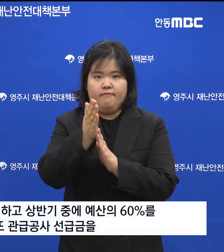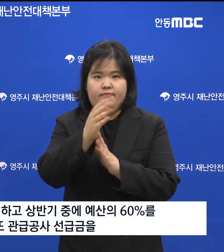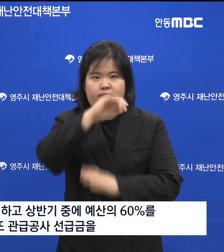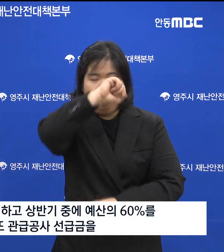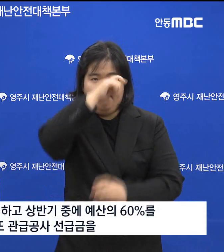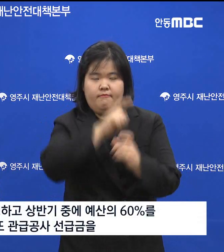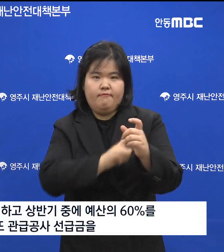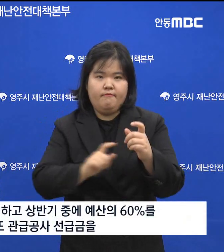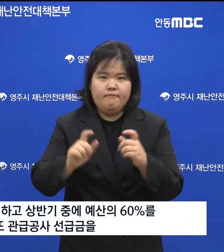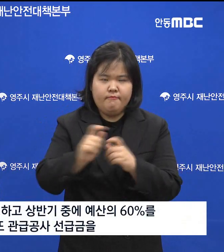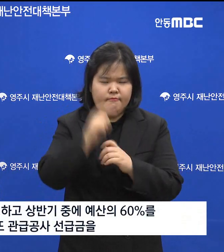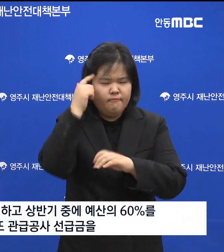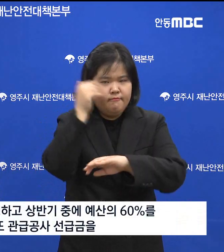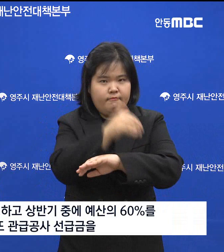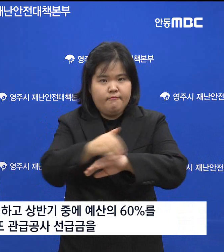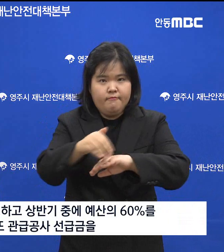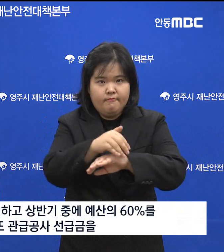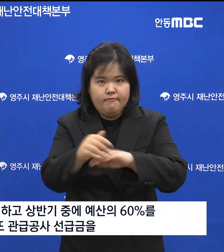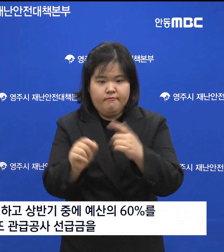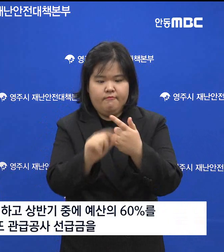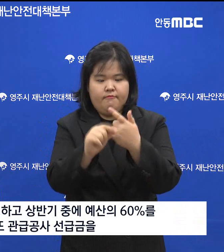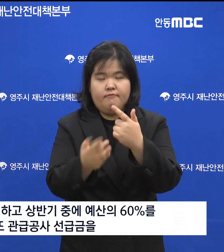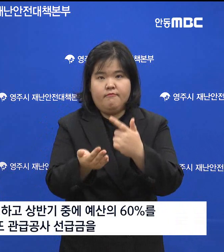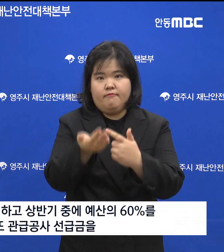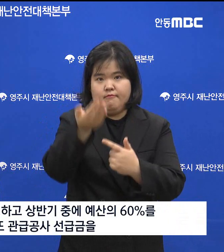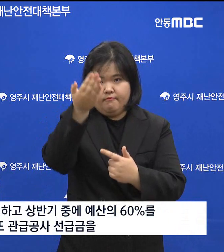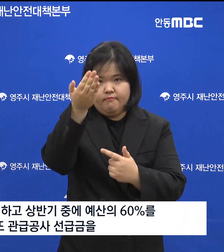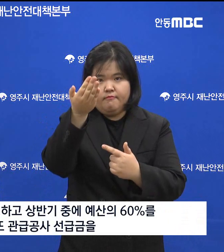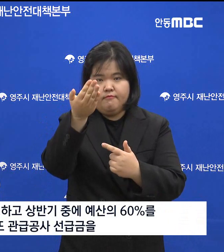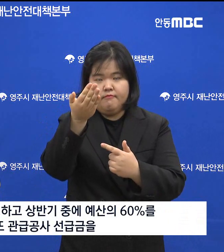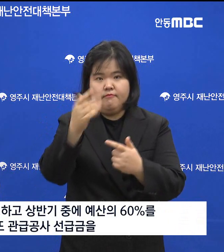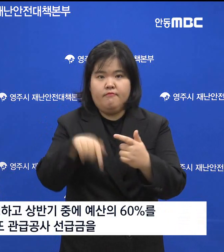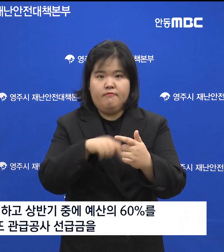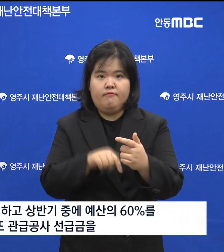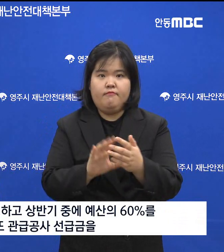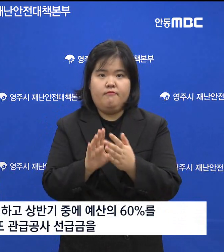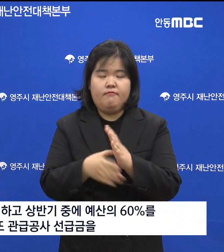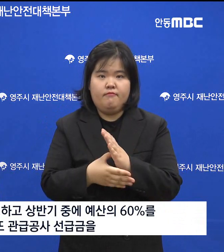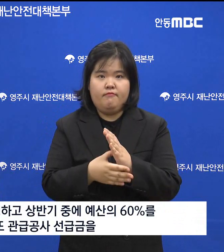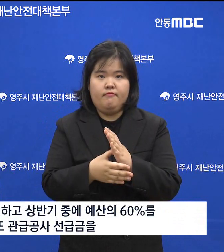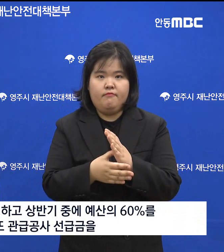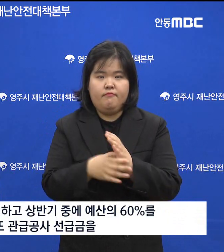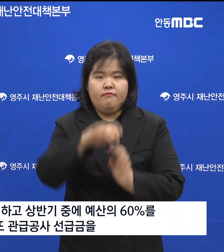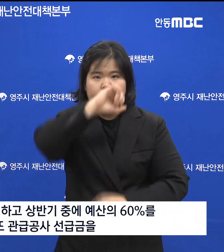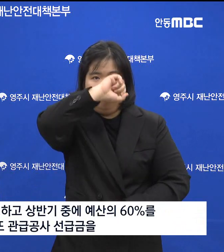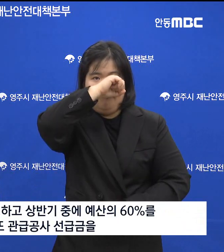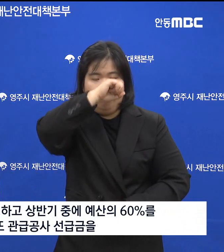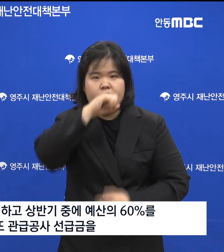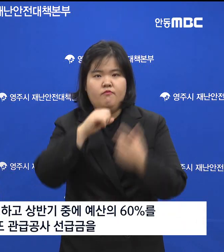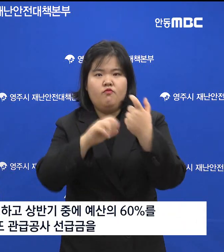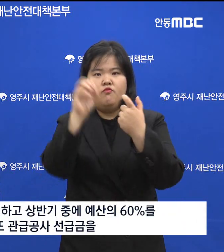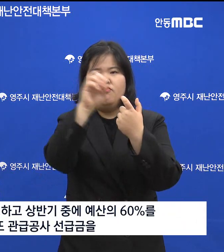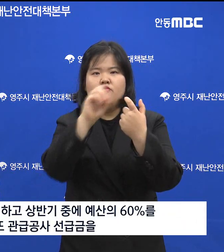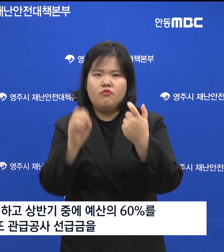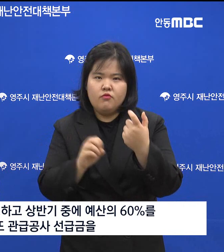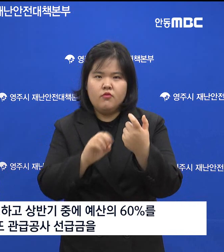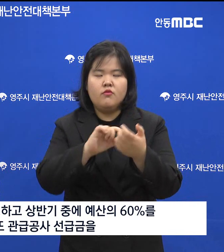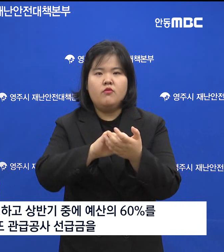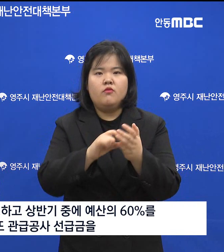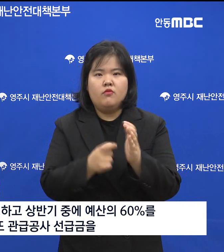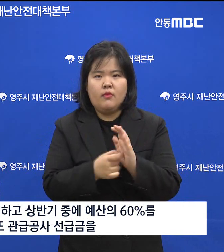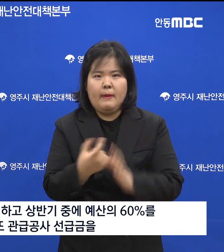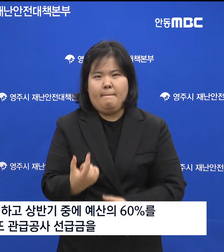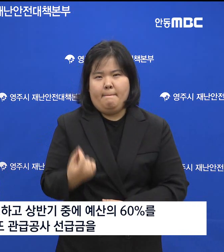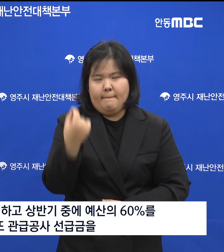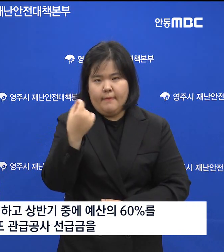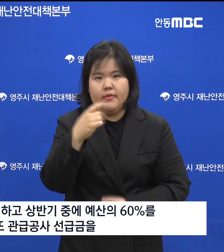편성하고 상반기 중에 우리 예산의 60%를 집행하는 신속 집행을